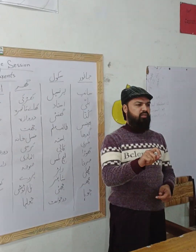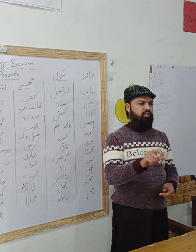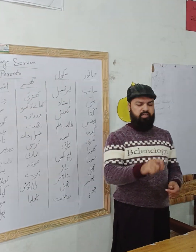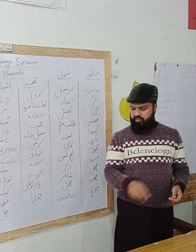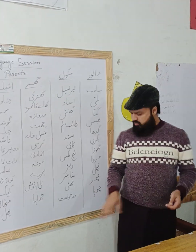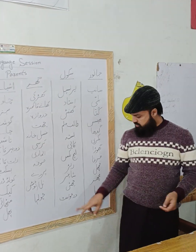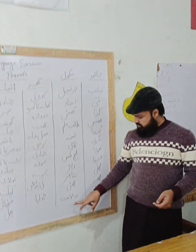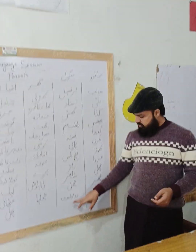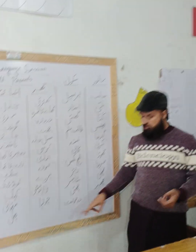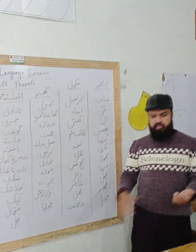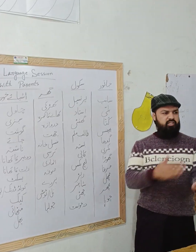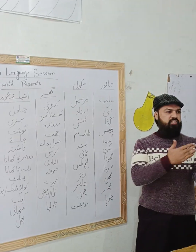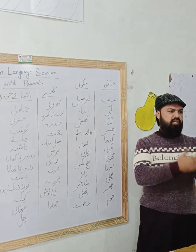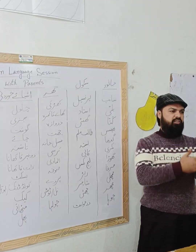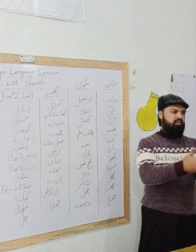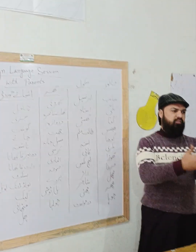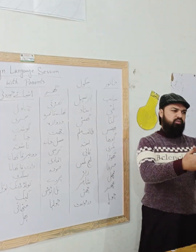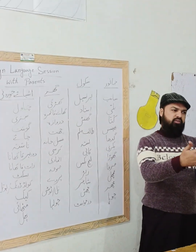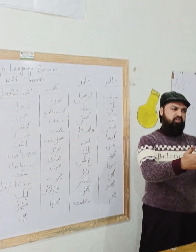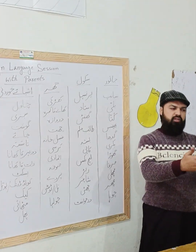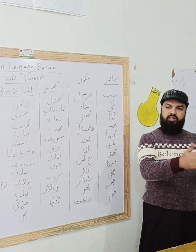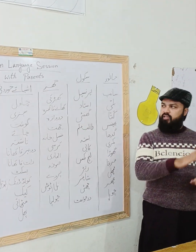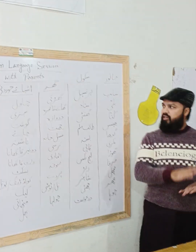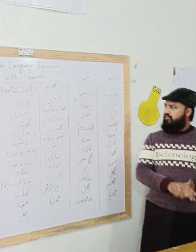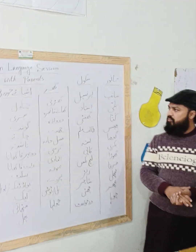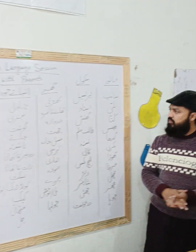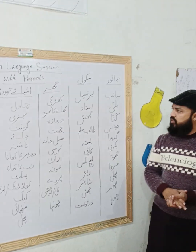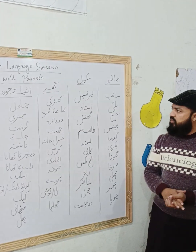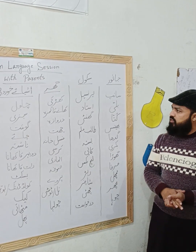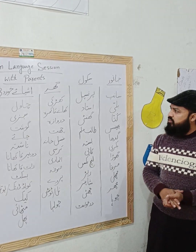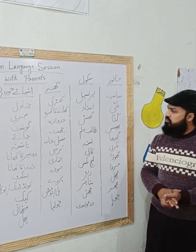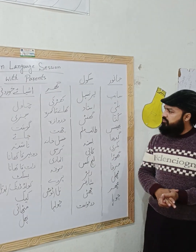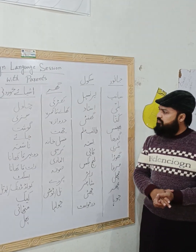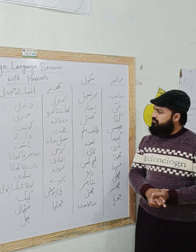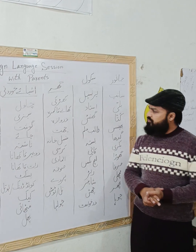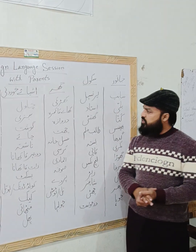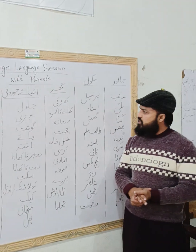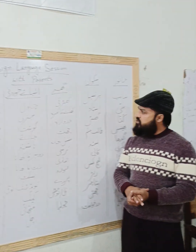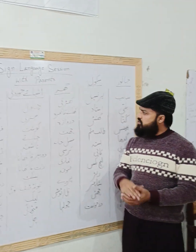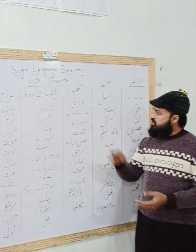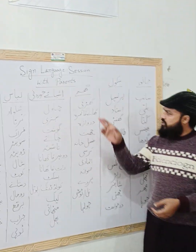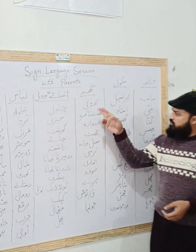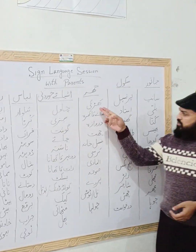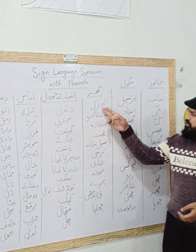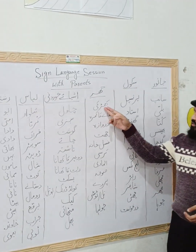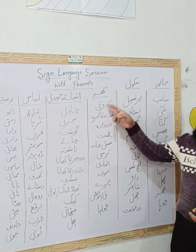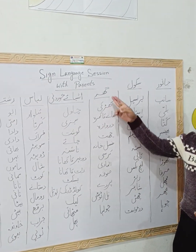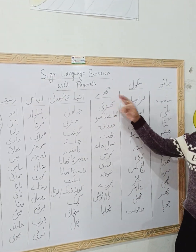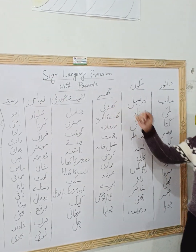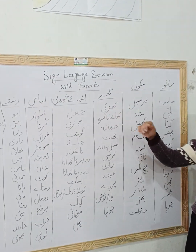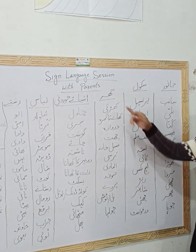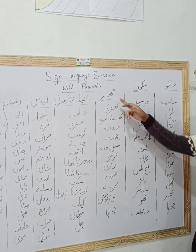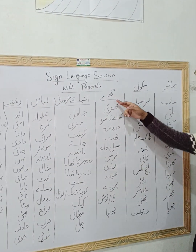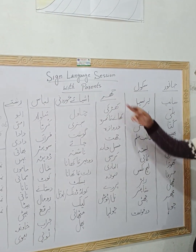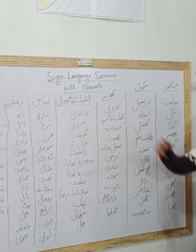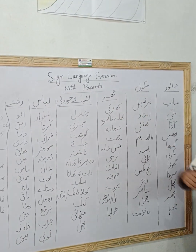लेकिन दरख्वास्त का इशारा जो है वो ये है। इसी तरह आगे हम घर के इशारे, घर का जो